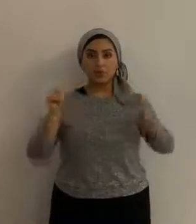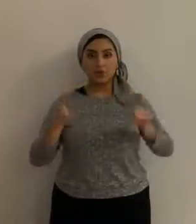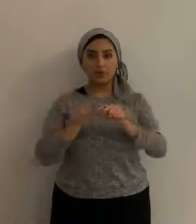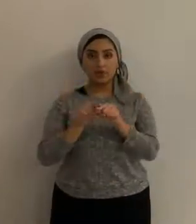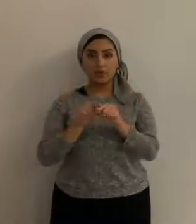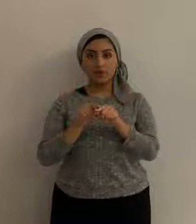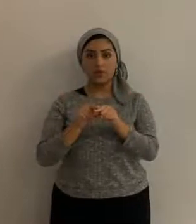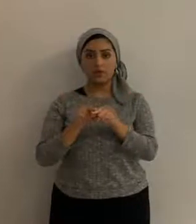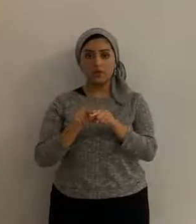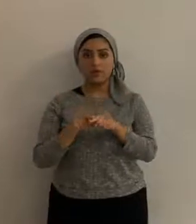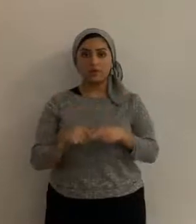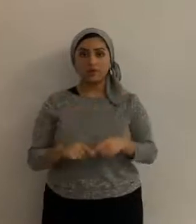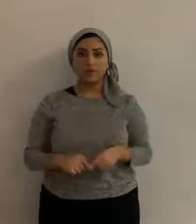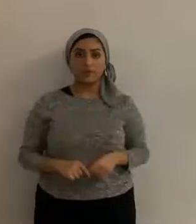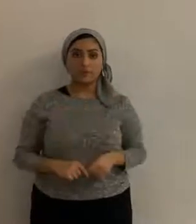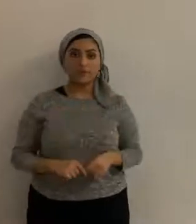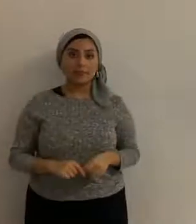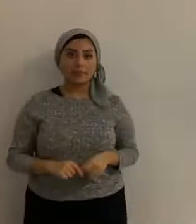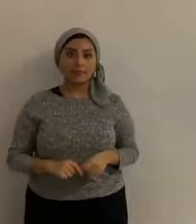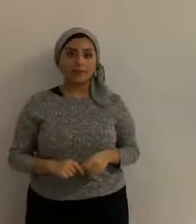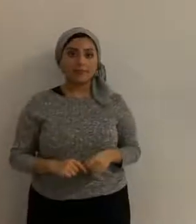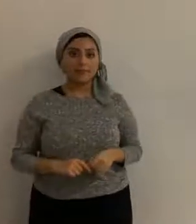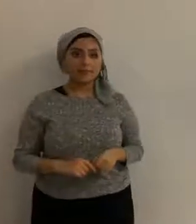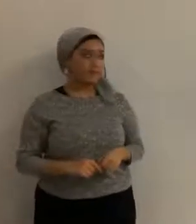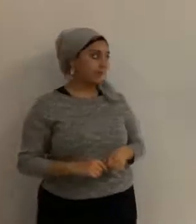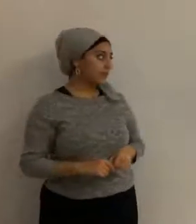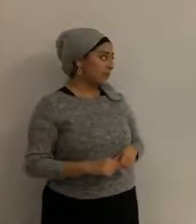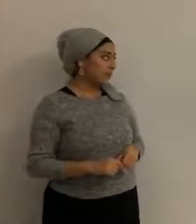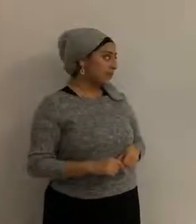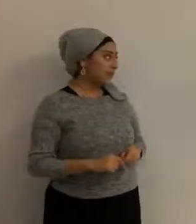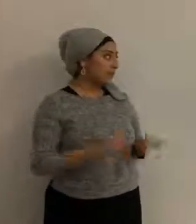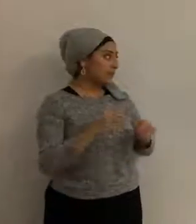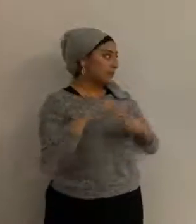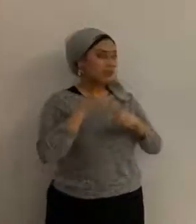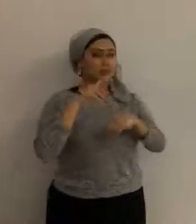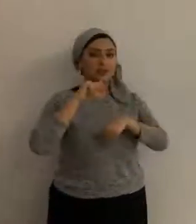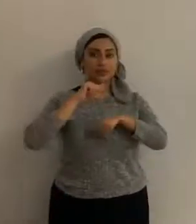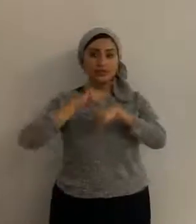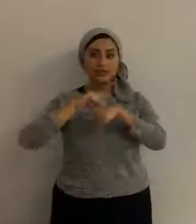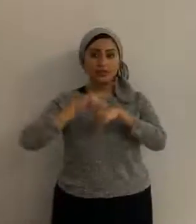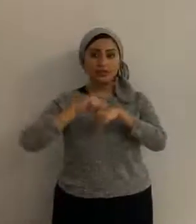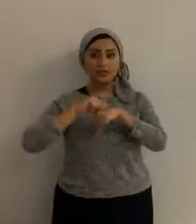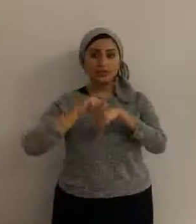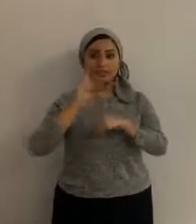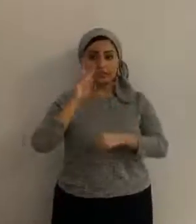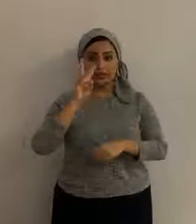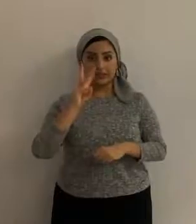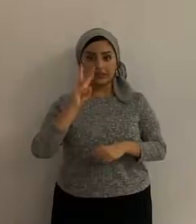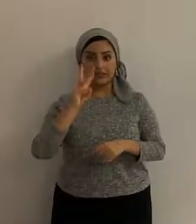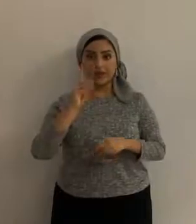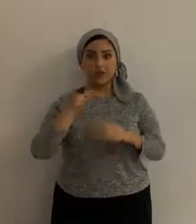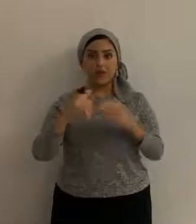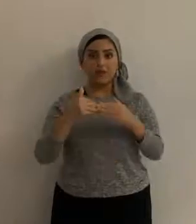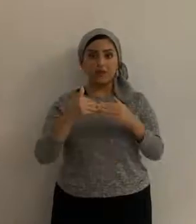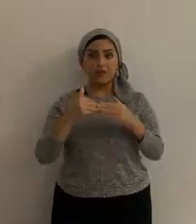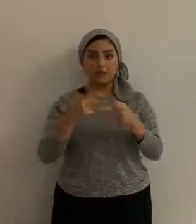están considerados los anchos de muro del templo en sí, 6 codos de cada lado. Y las